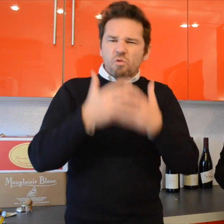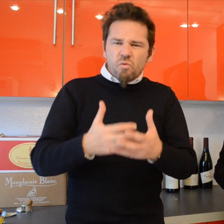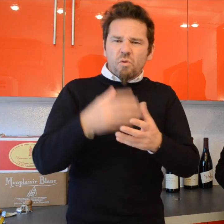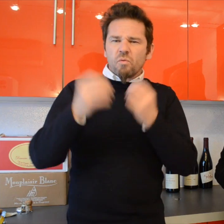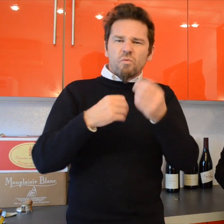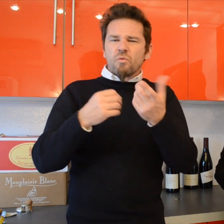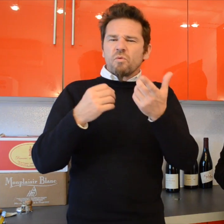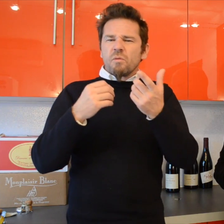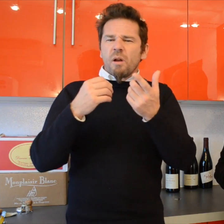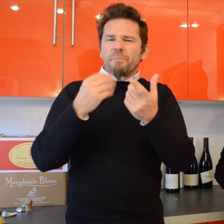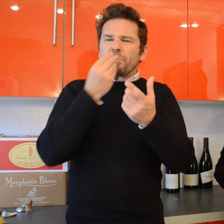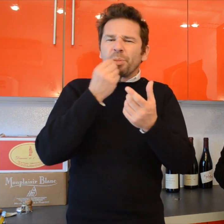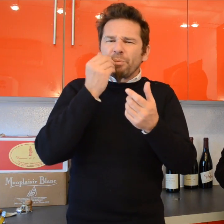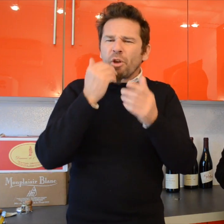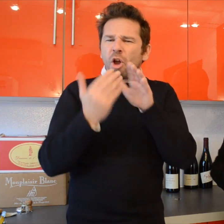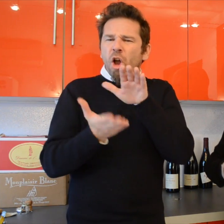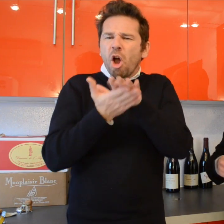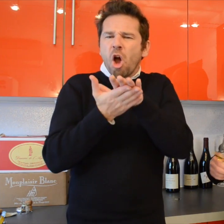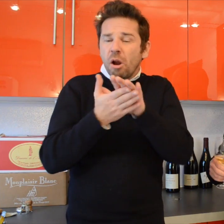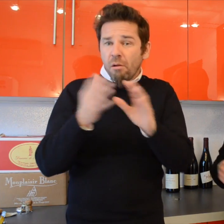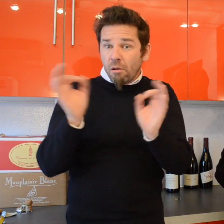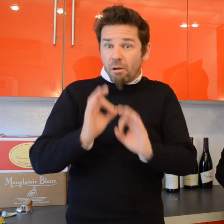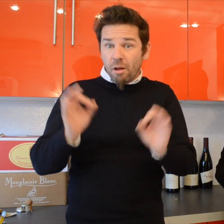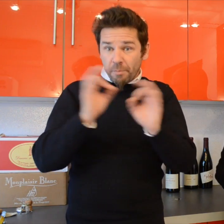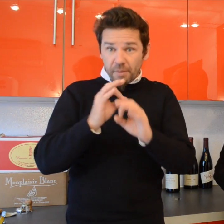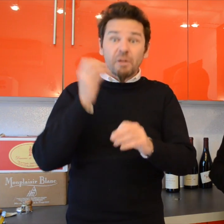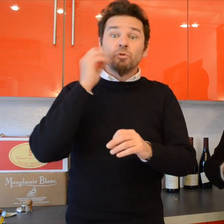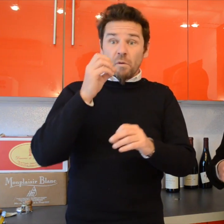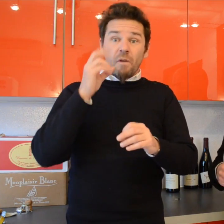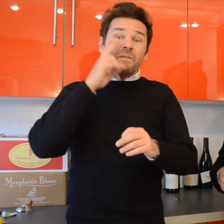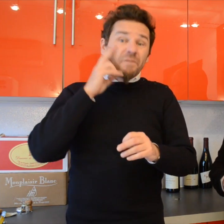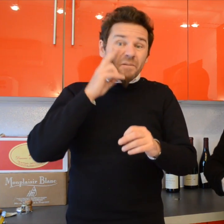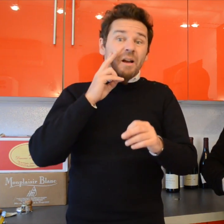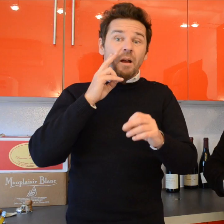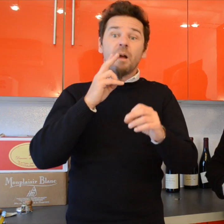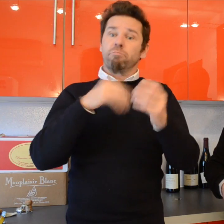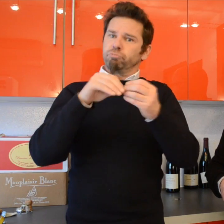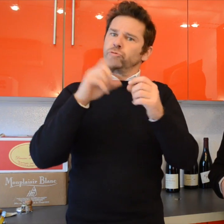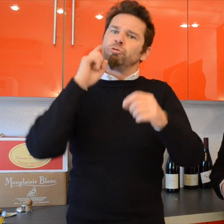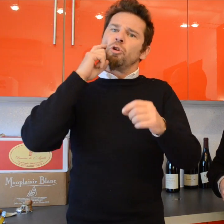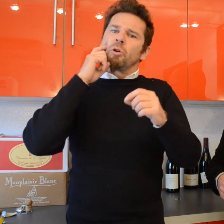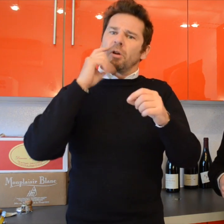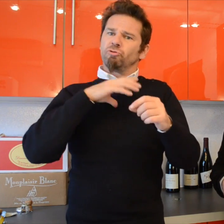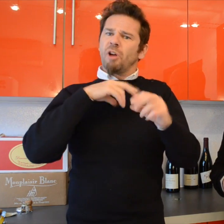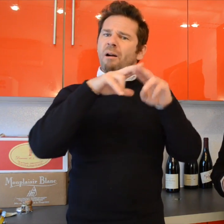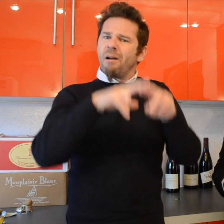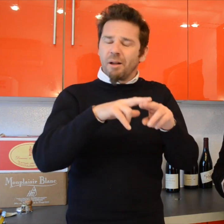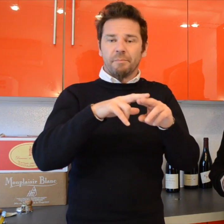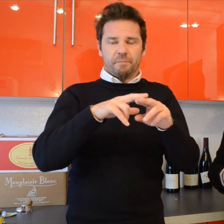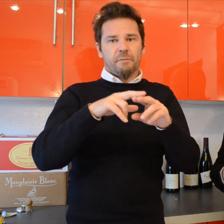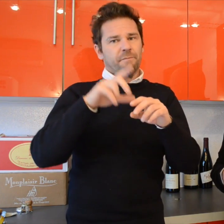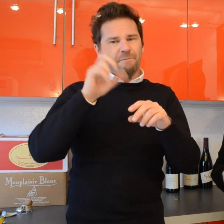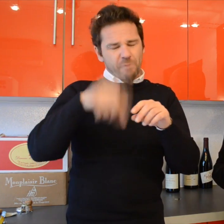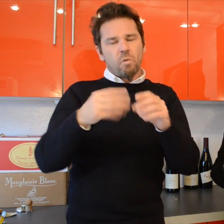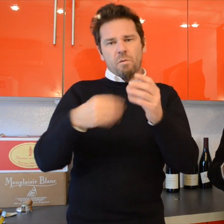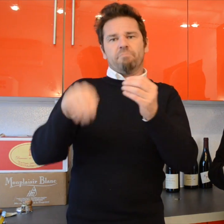palais. Et il faut beaucoup dans des vins avec des sucres résiduels, il faut de l'acidité pour qu'on puisse boire,